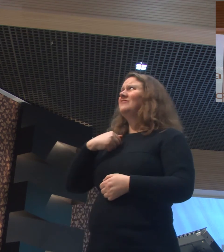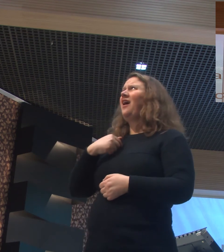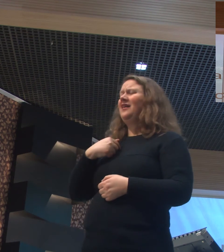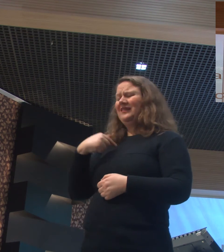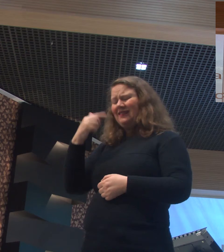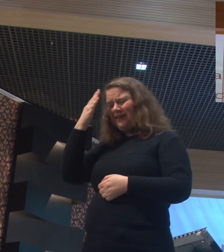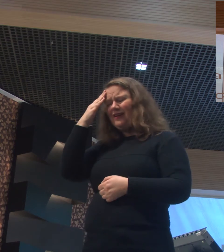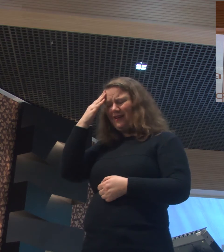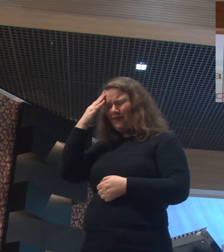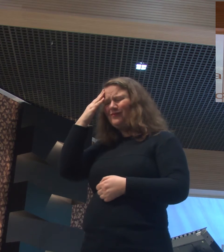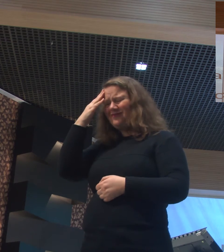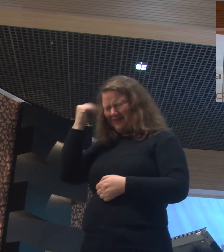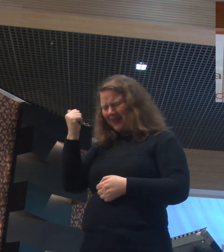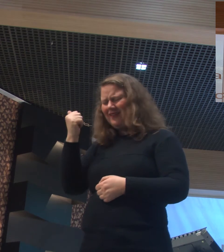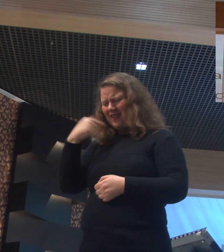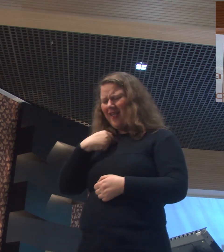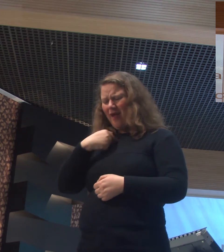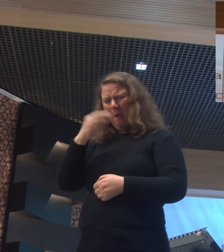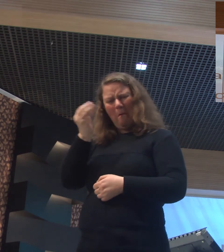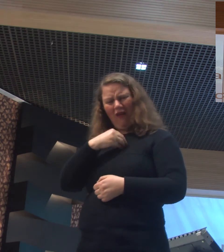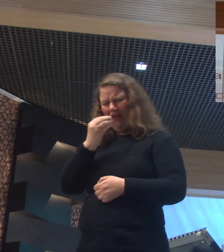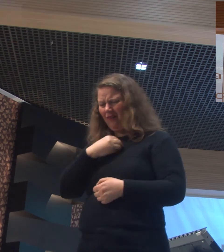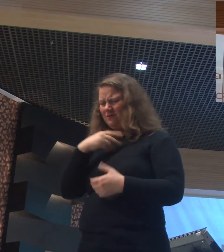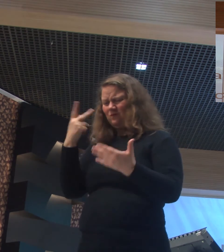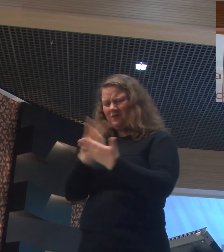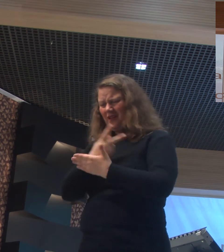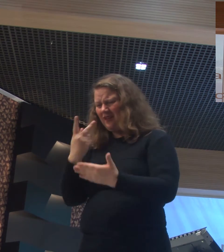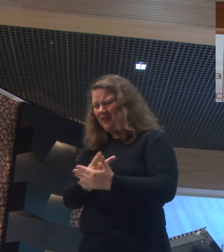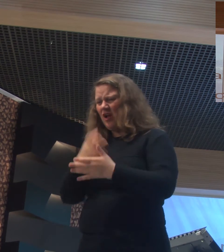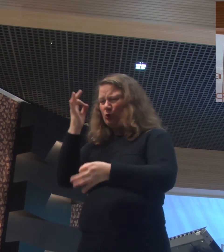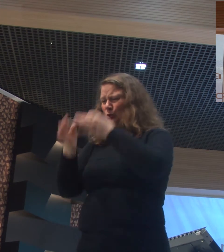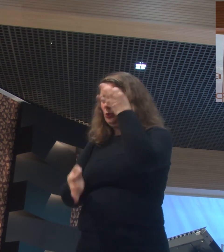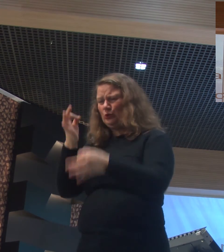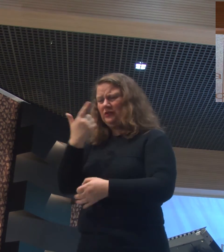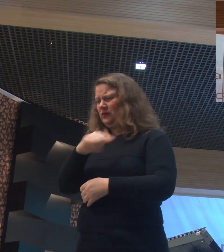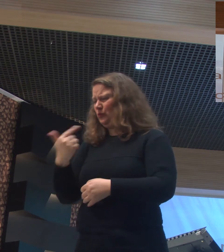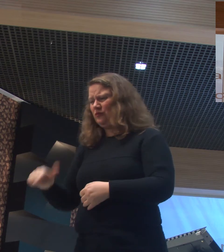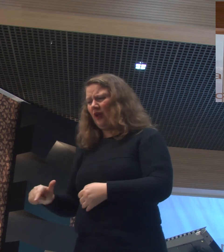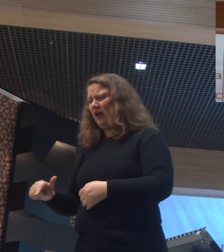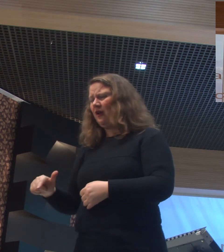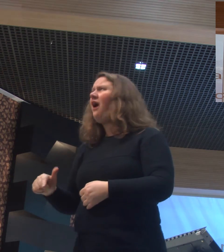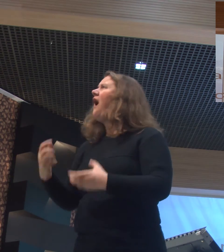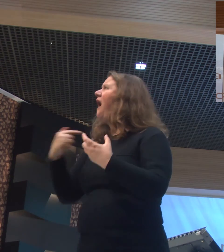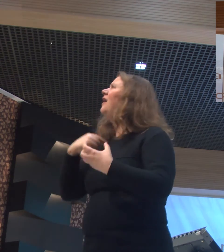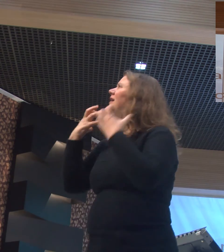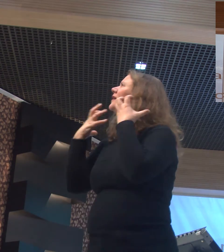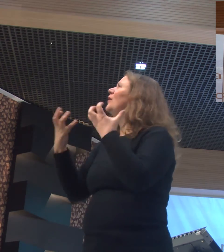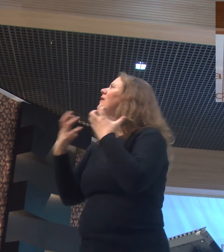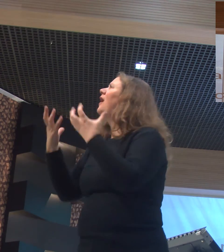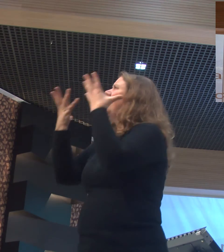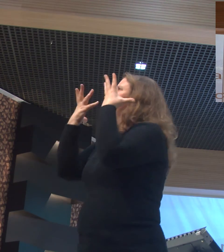nós somos injustos, pecadores injustos, mas o recebemos, Ele que é